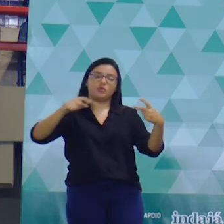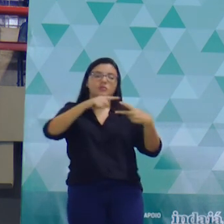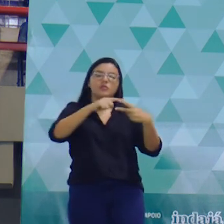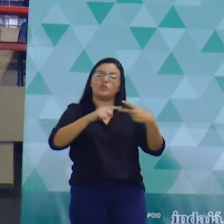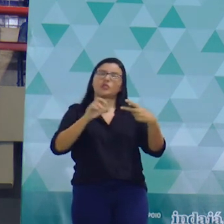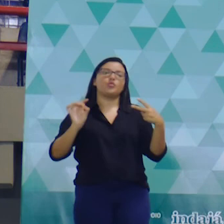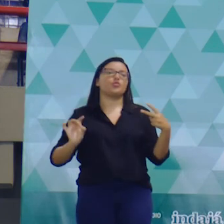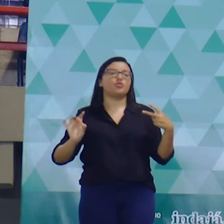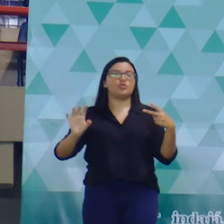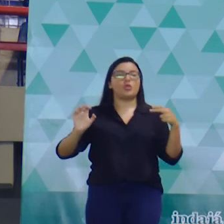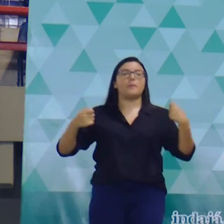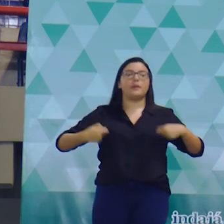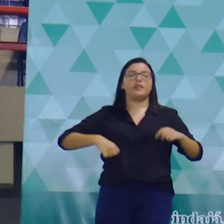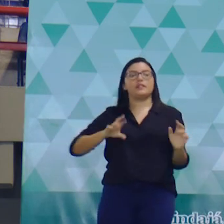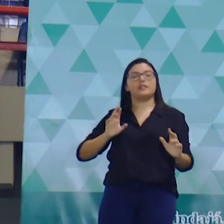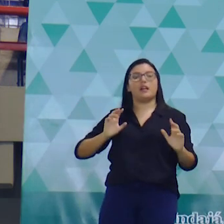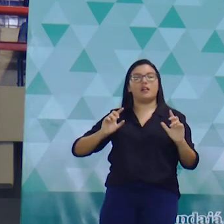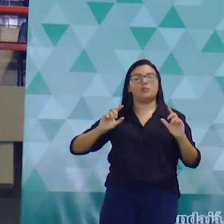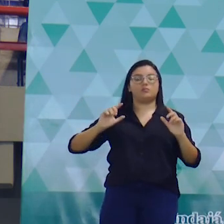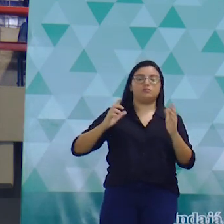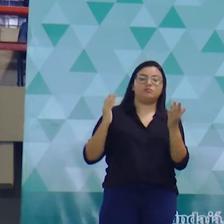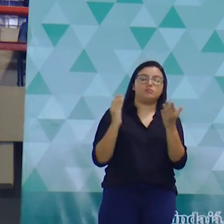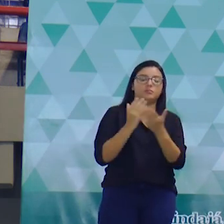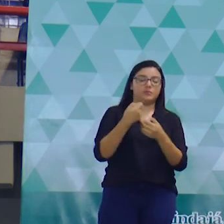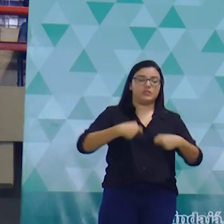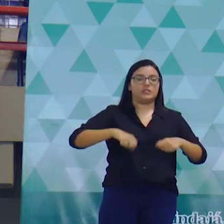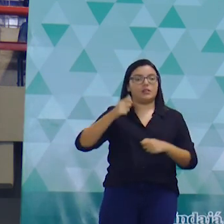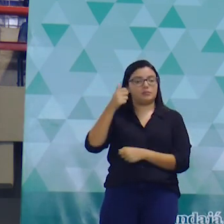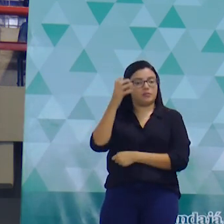2 correções para serem feitas. Ok?